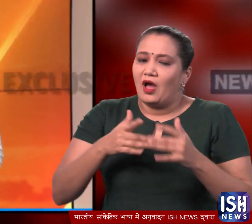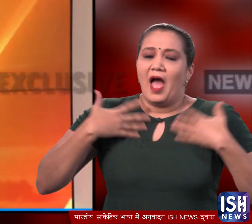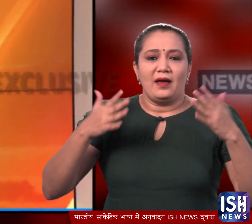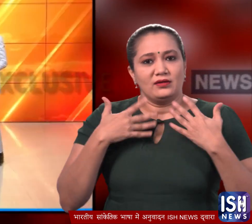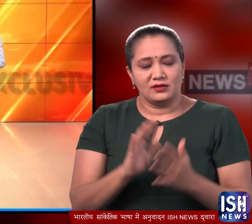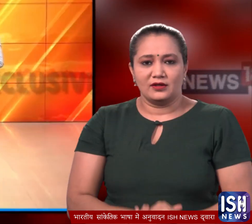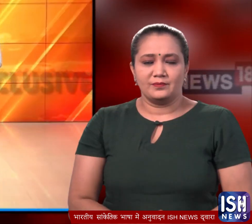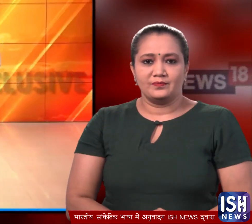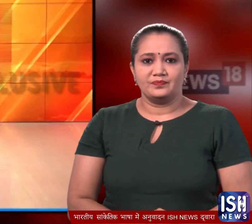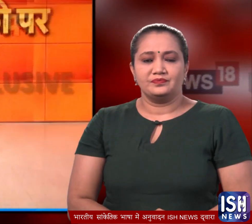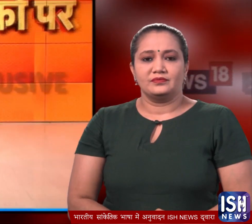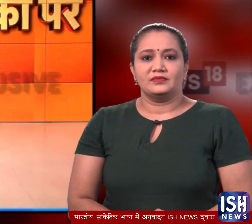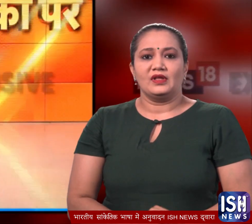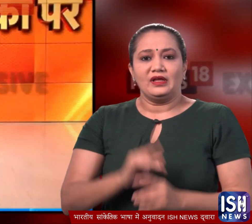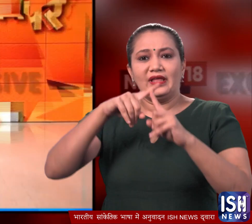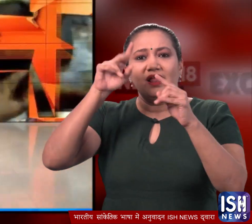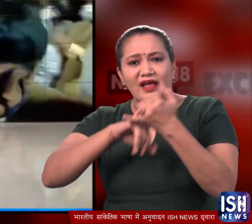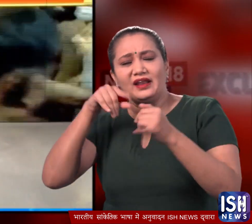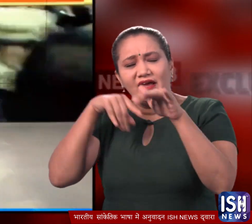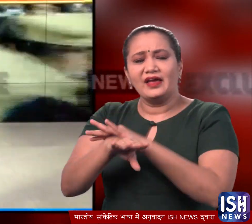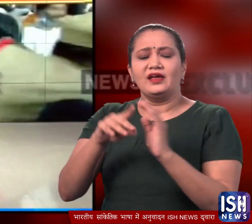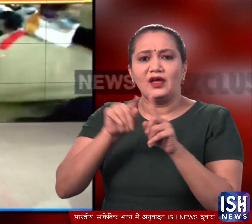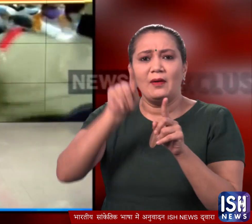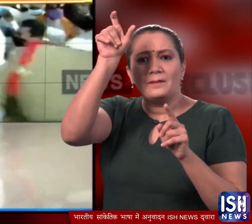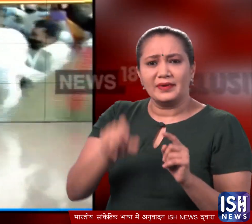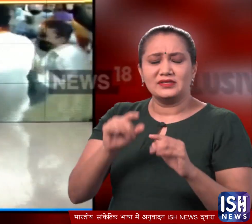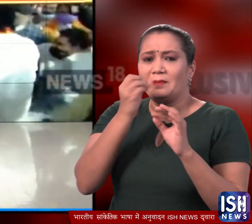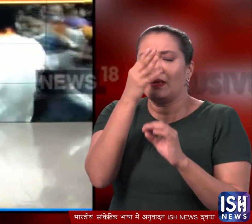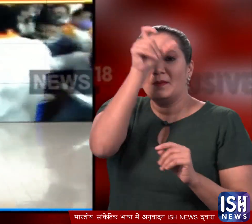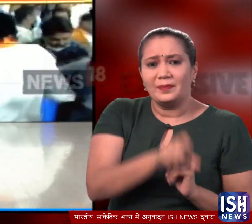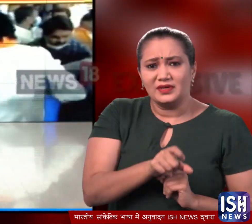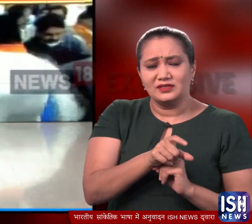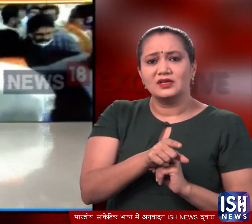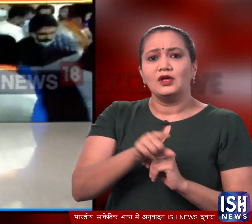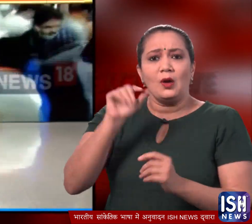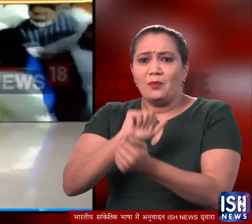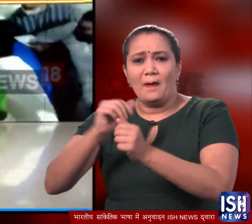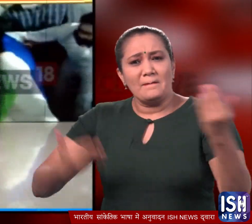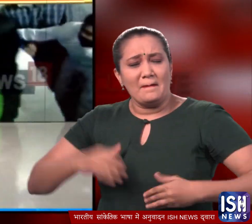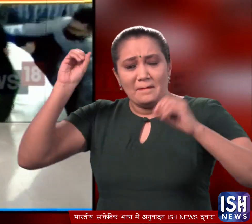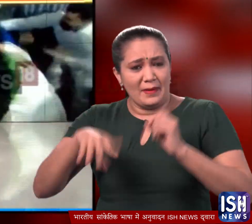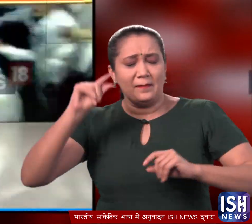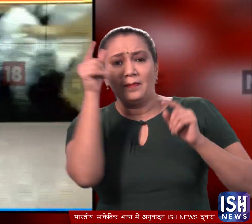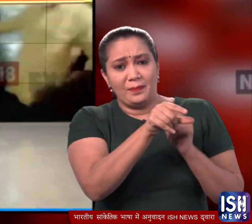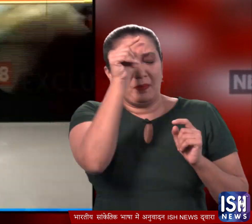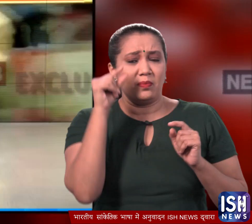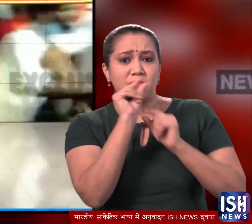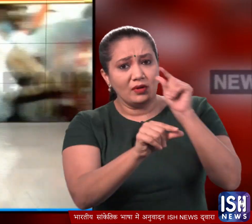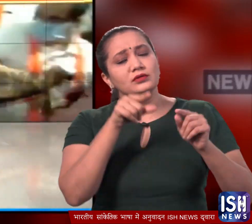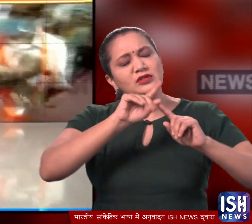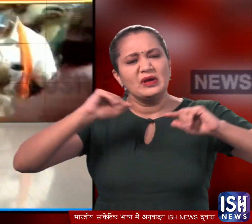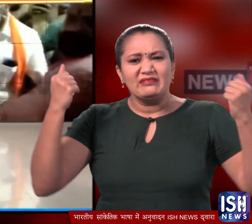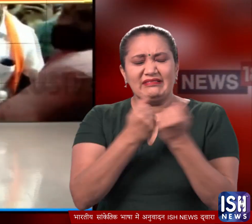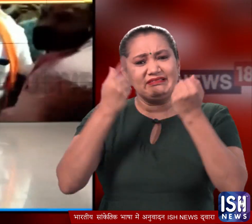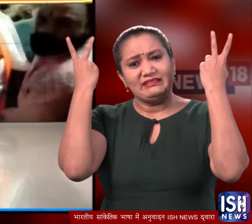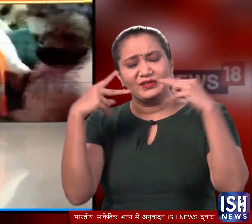बी संजय कुमार से बदसलूकी पर पार्टी के कार्यकर्ता पुलिस पर भड़क गए और जमकर हंगामा किया। इसकी शुरुआत तब हुई जब कुछ सरकारी स्कूलों के